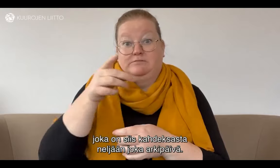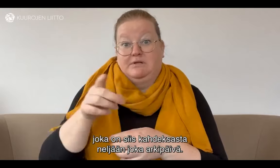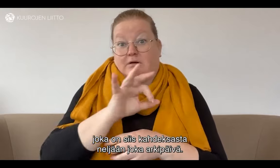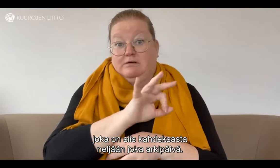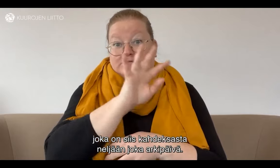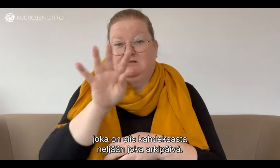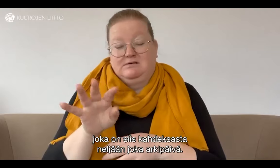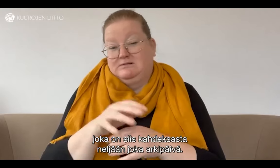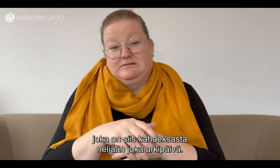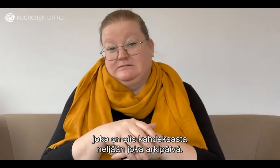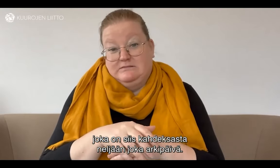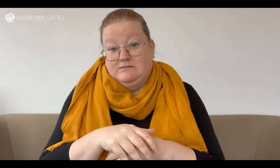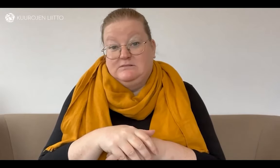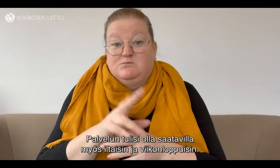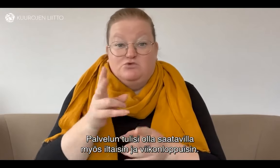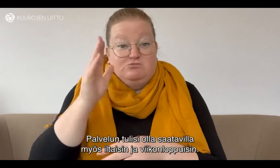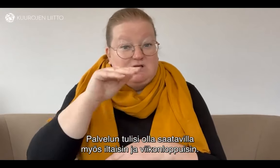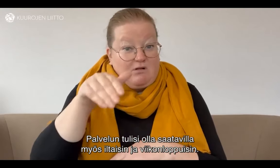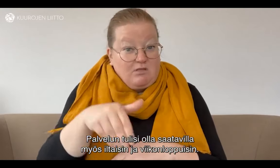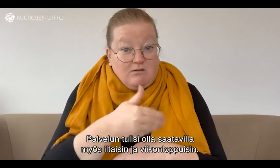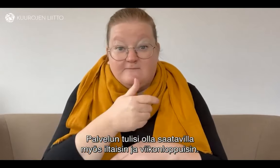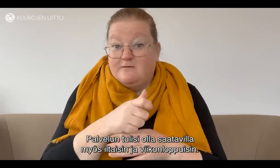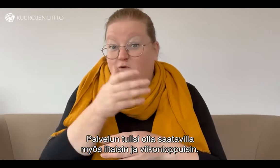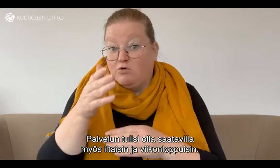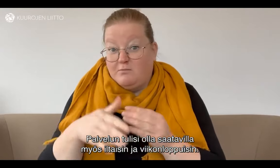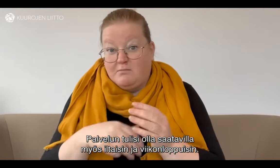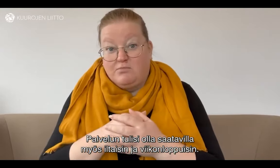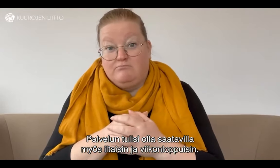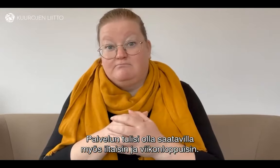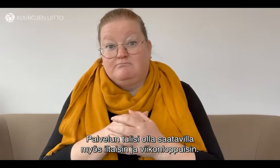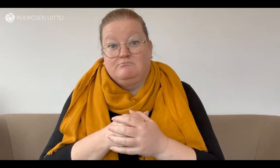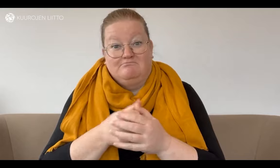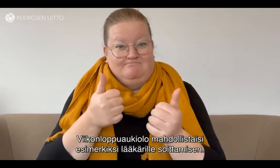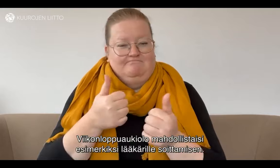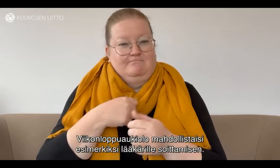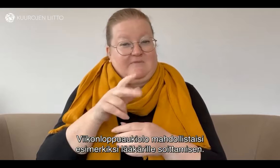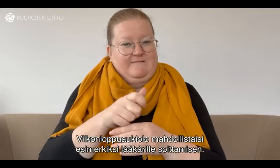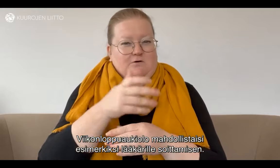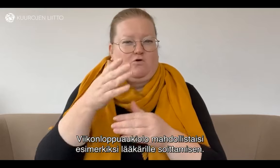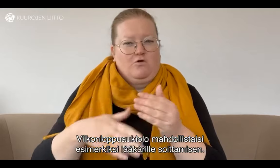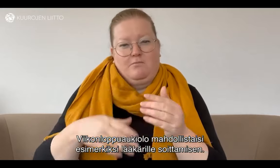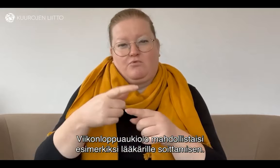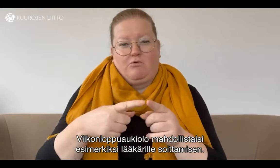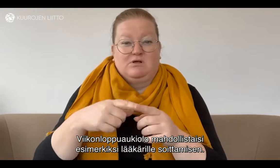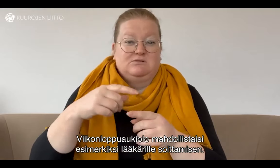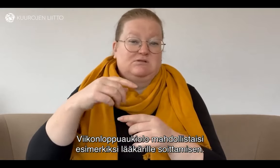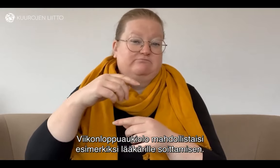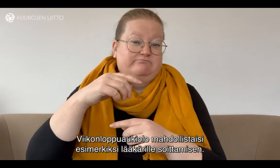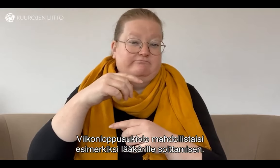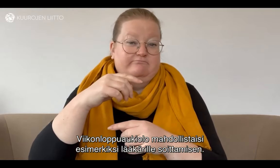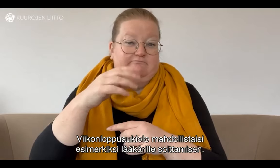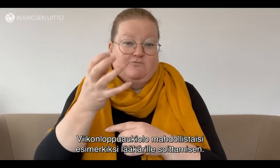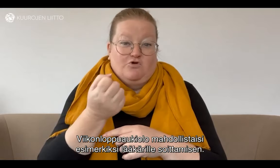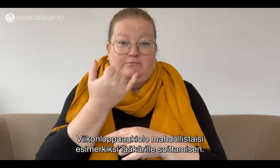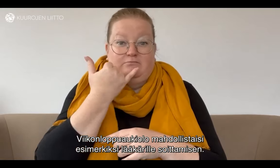joka on siis 8-4 joka arkipäivä. Palvelun tulisi olla saatavilla myös iltaisin ja